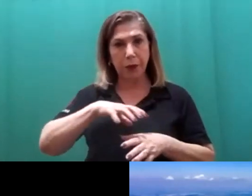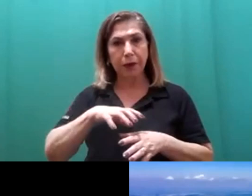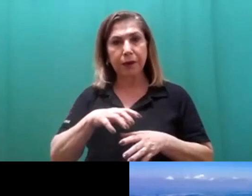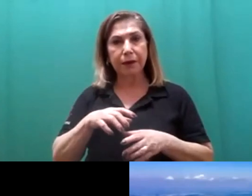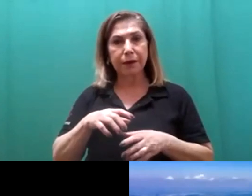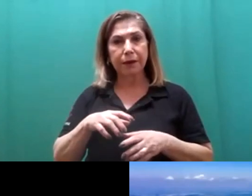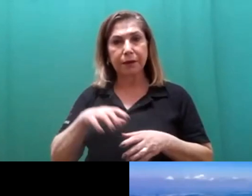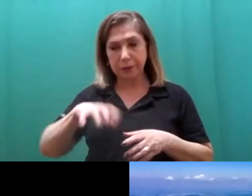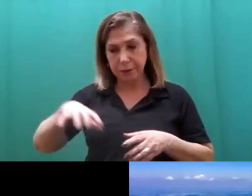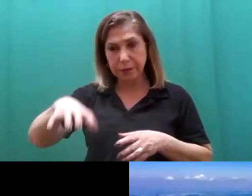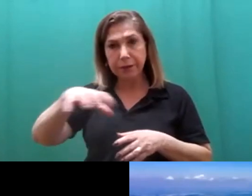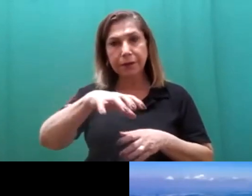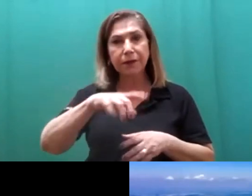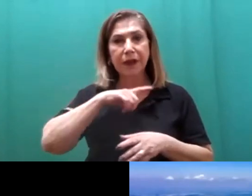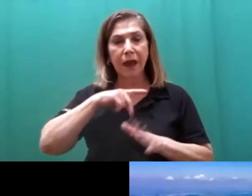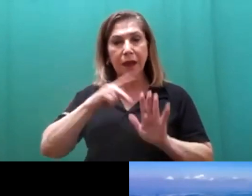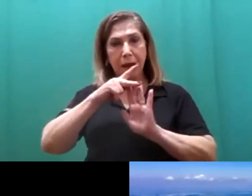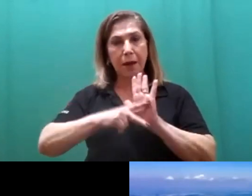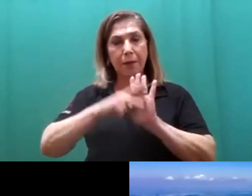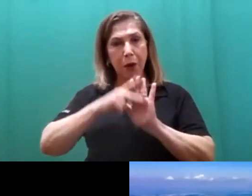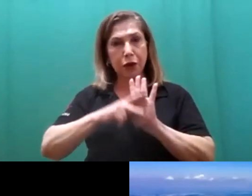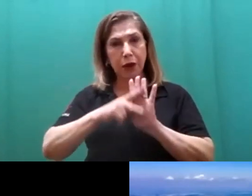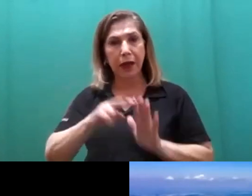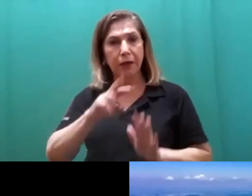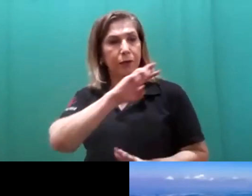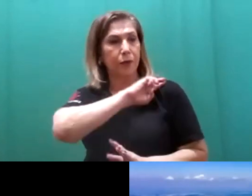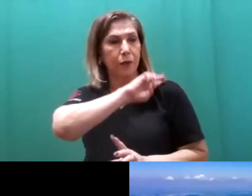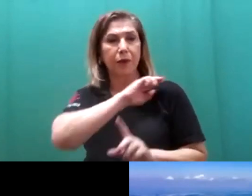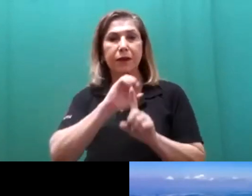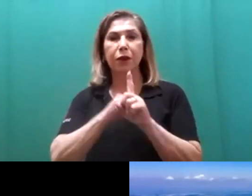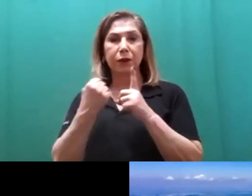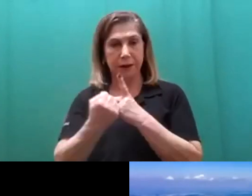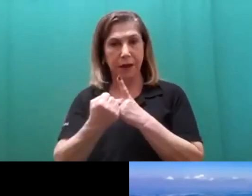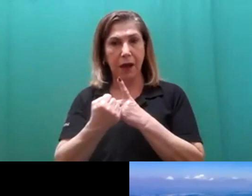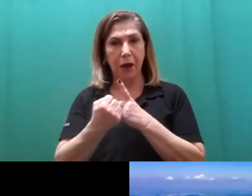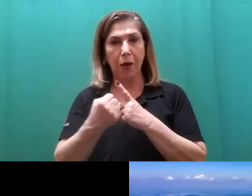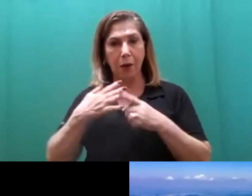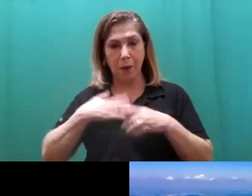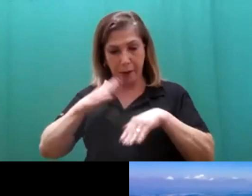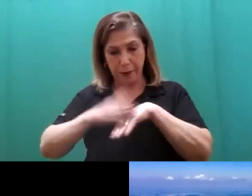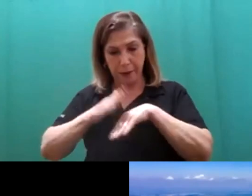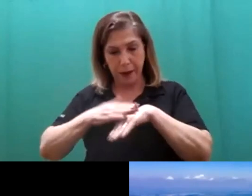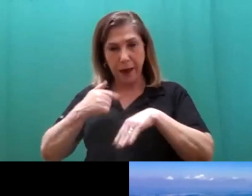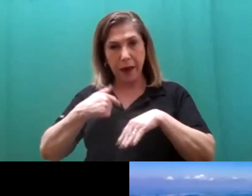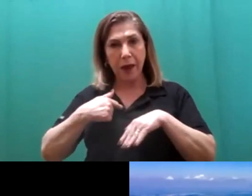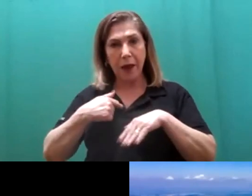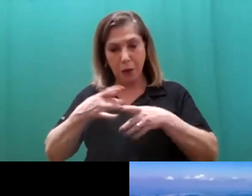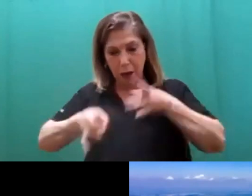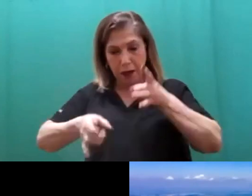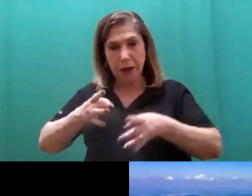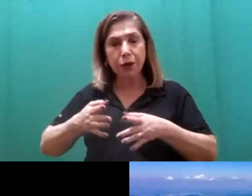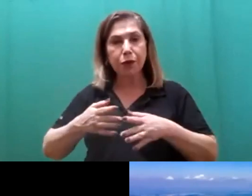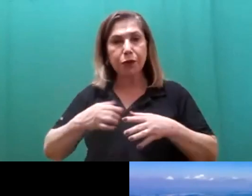escala local mesmo, que ele parte de um comprometimento muito social, de você fazer a gestão desse resíduo orgânico,